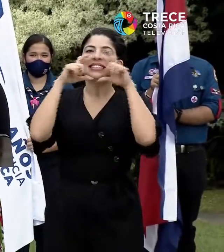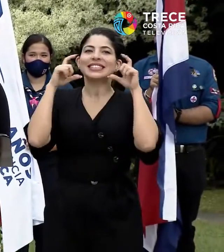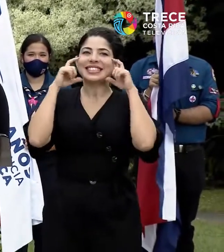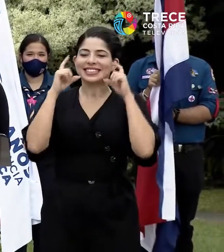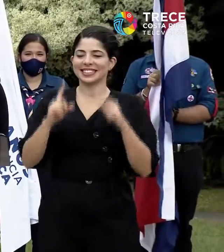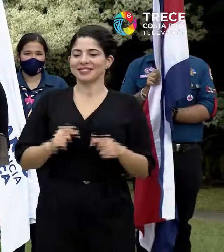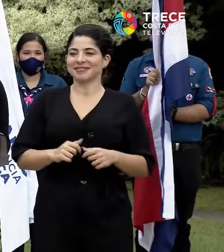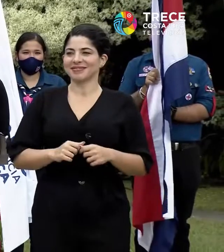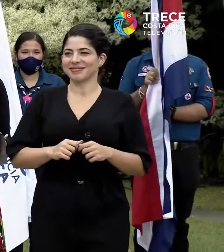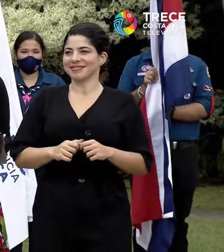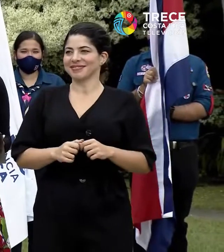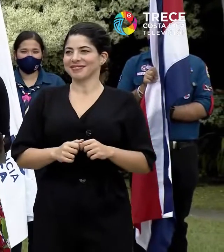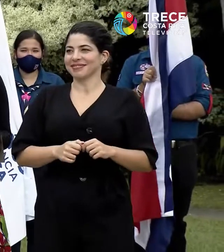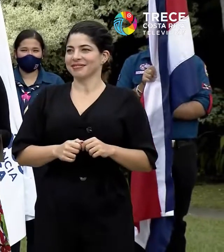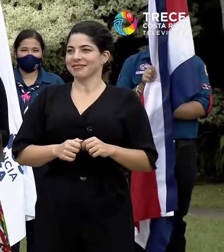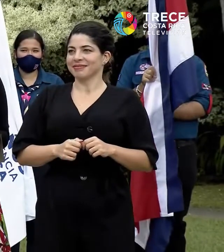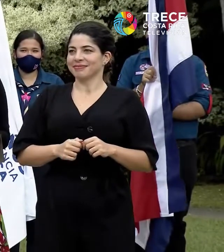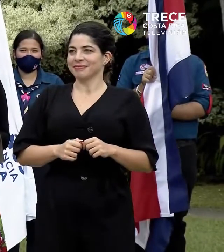bien?